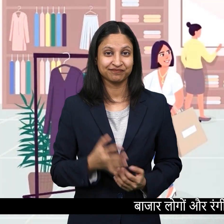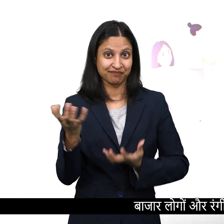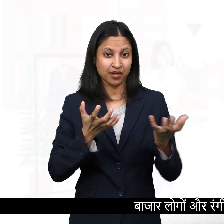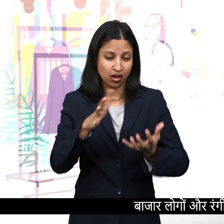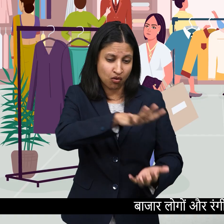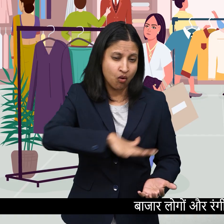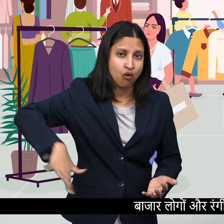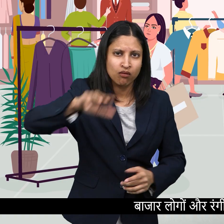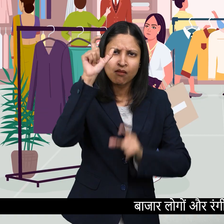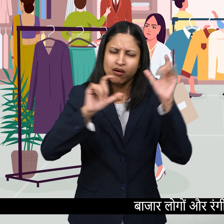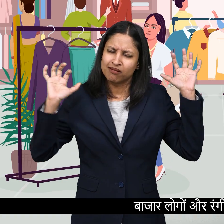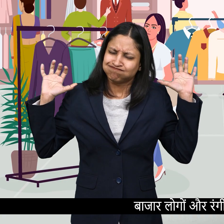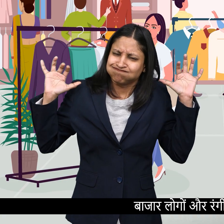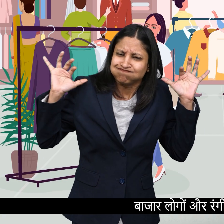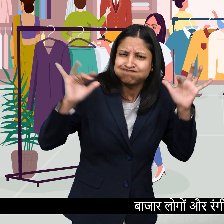बाजार लोगों और रंगीन कपड़ों से भरा था।